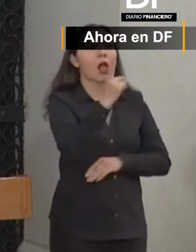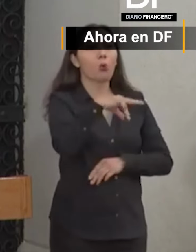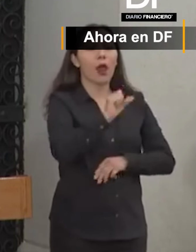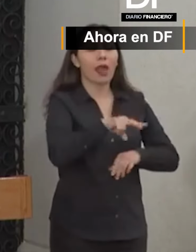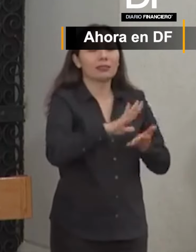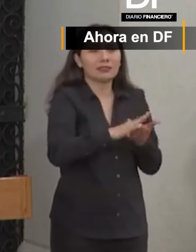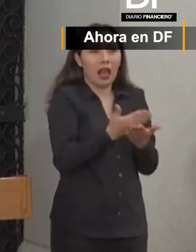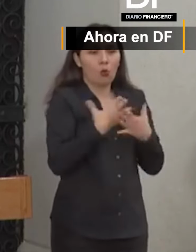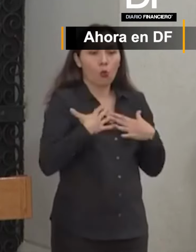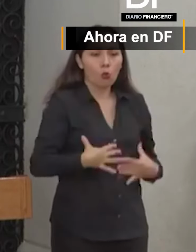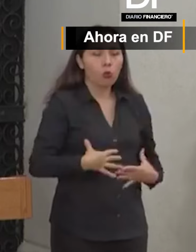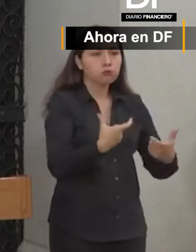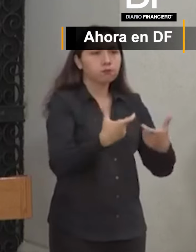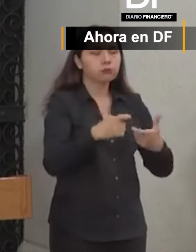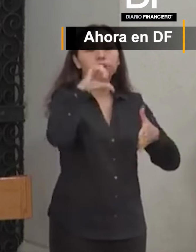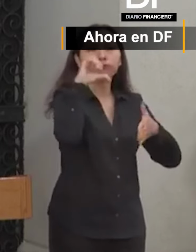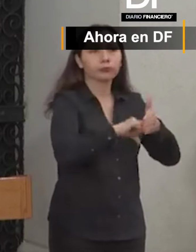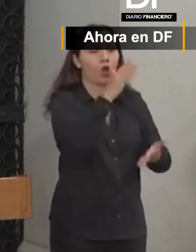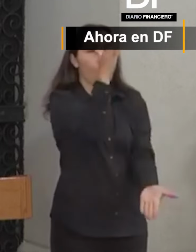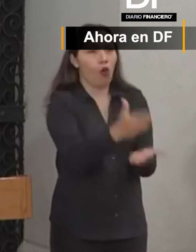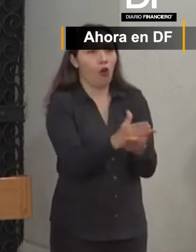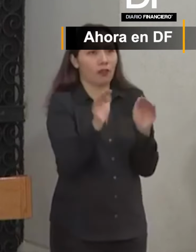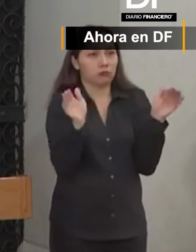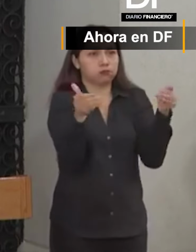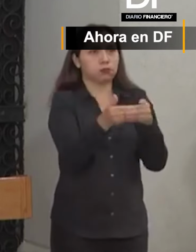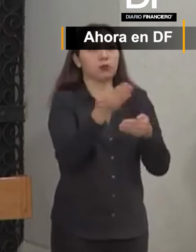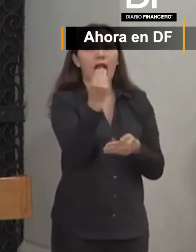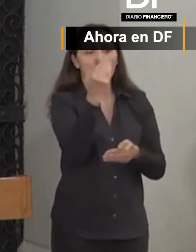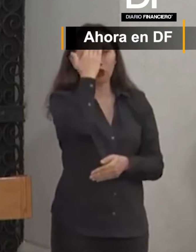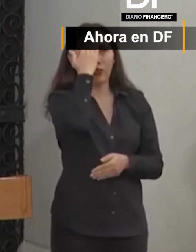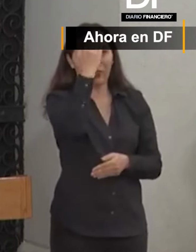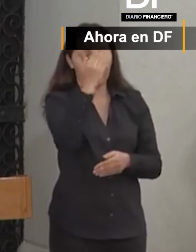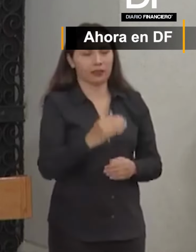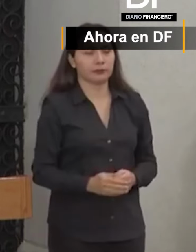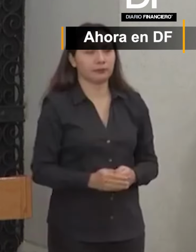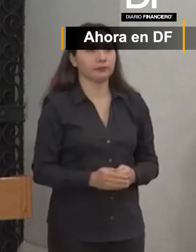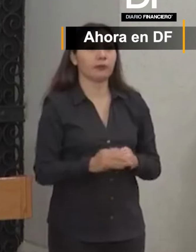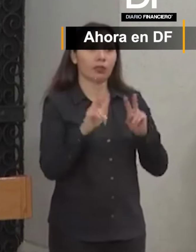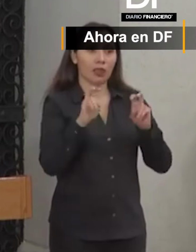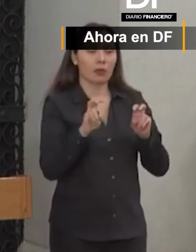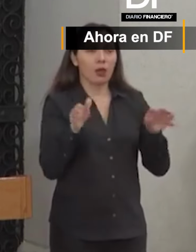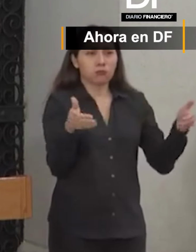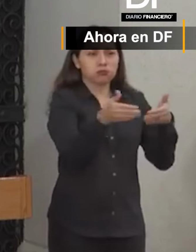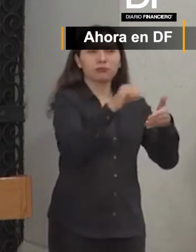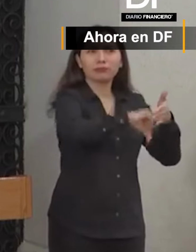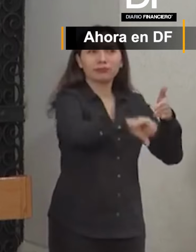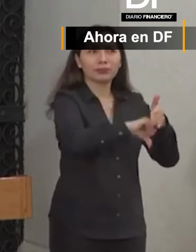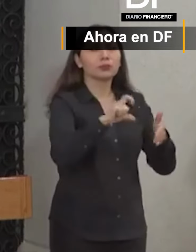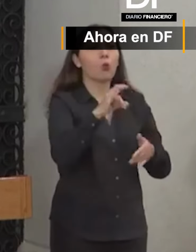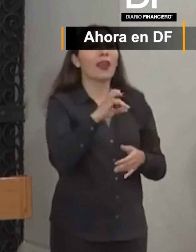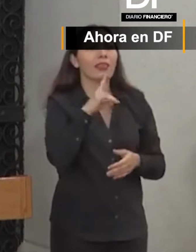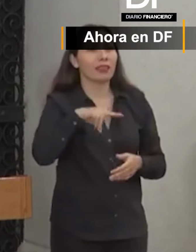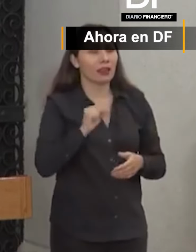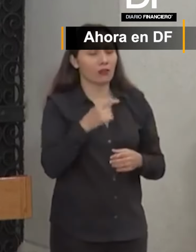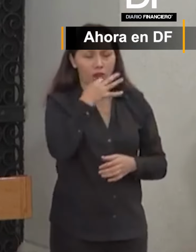sanitaria y a una cuarentena obligatoria de 14 días. Respecto a la cuarentena, y quiero